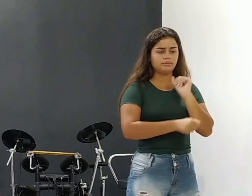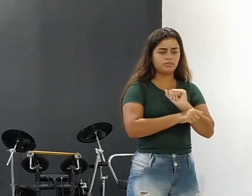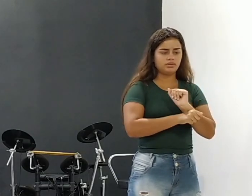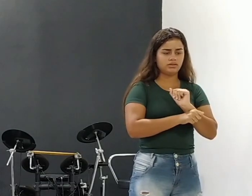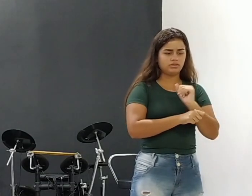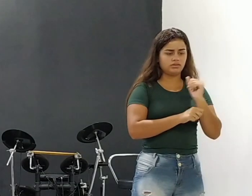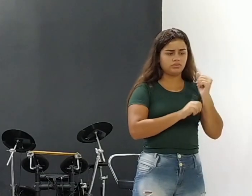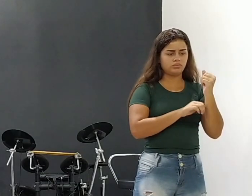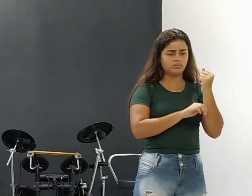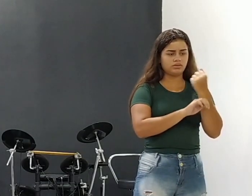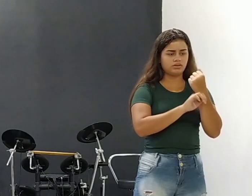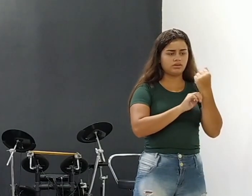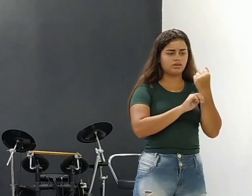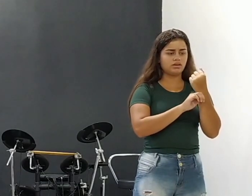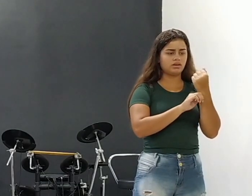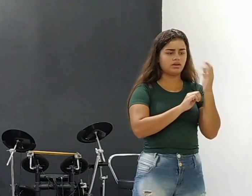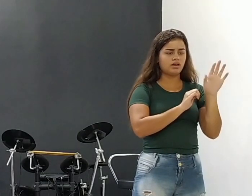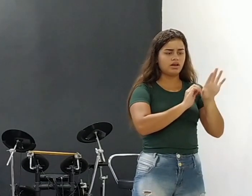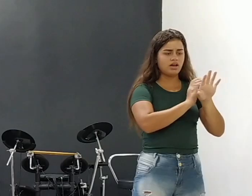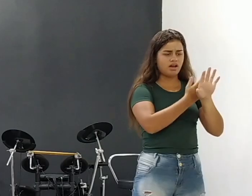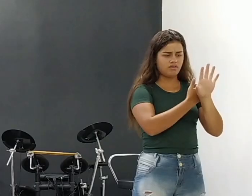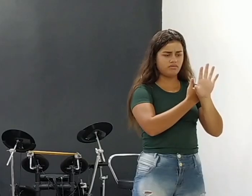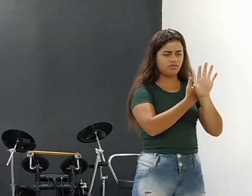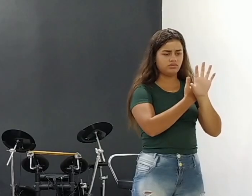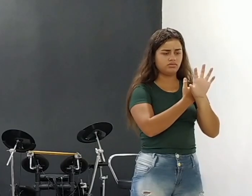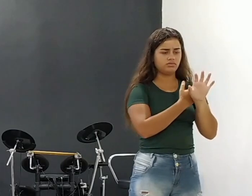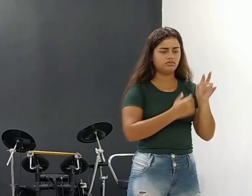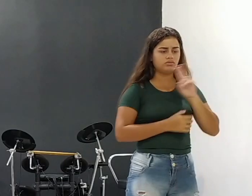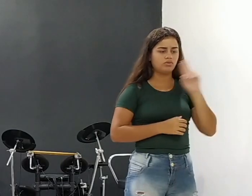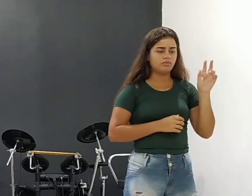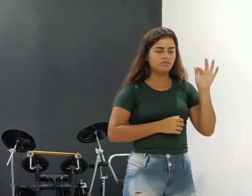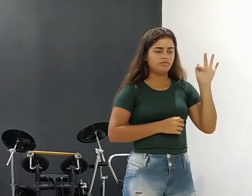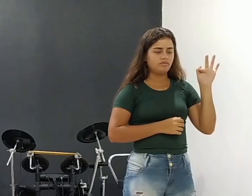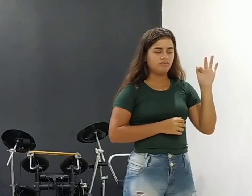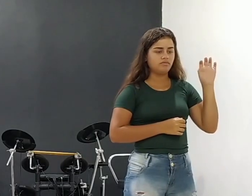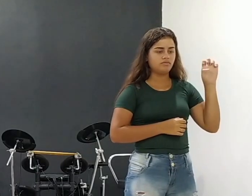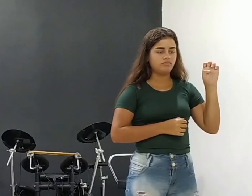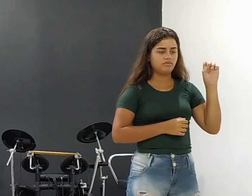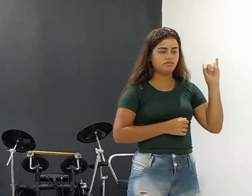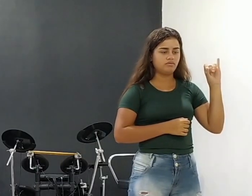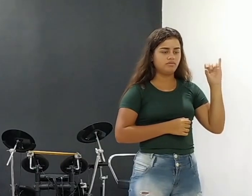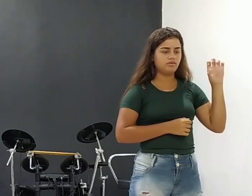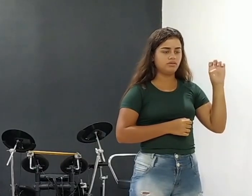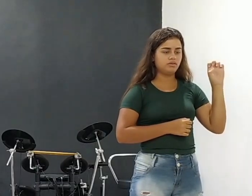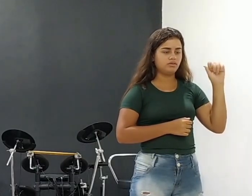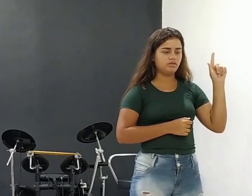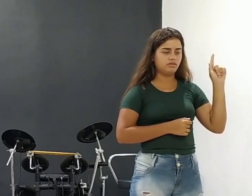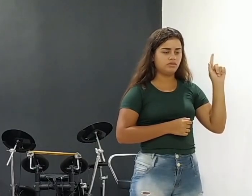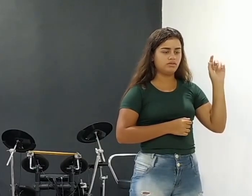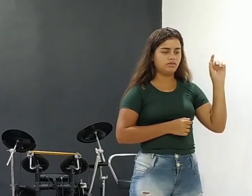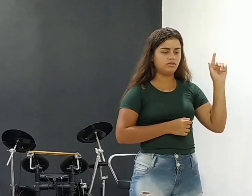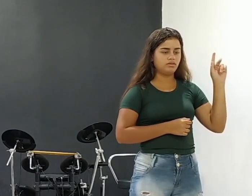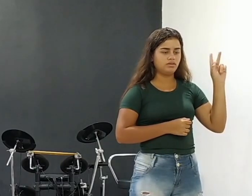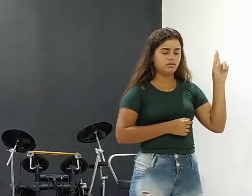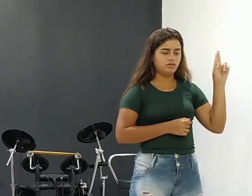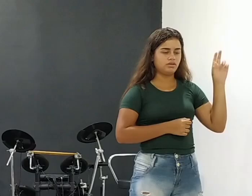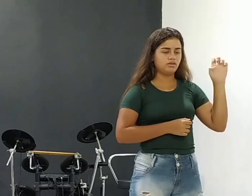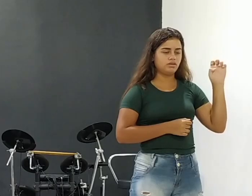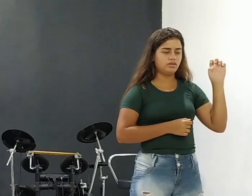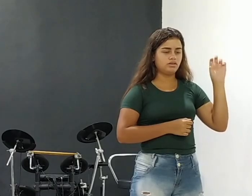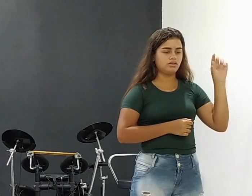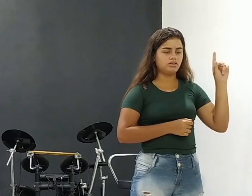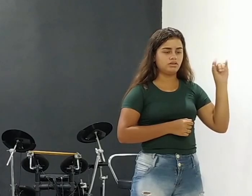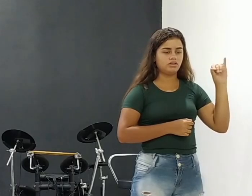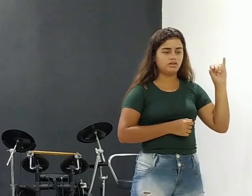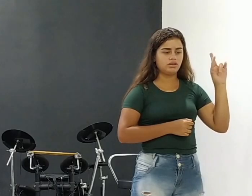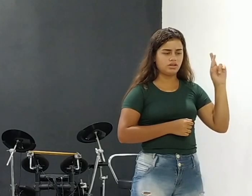árvore chamada figueira. E ele estava com fome e ele queria comer daquele fruto. A figueira é uma árvore linda, com um